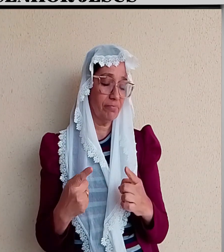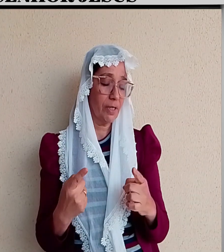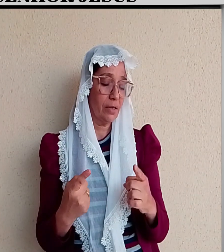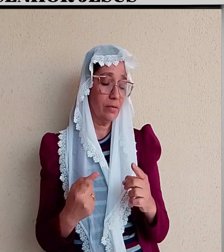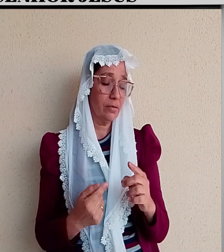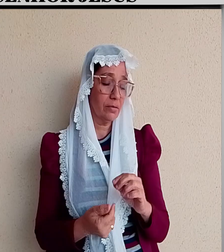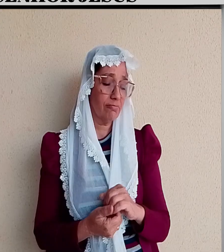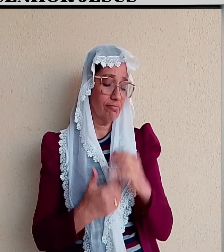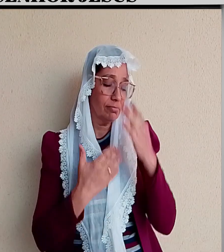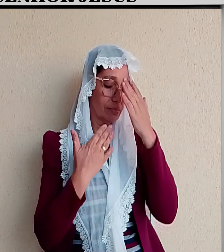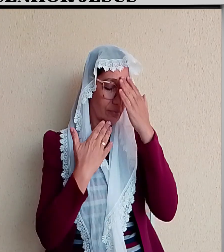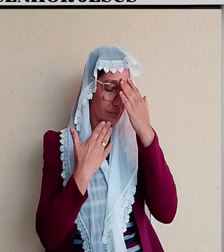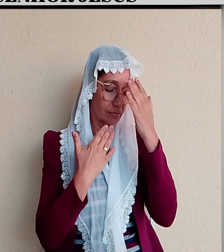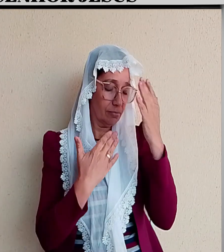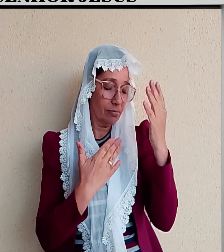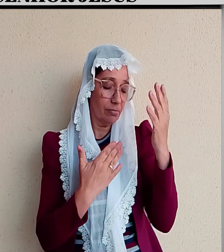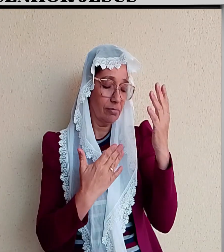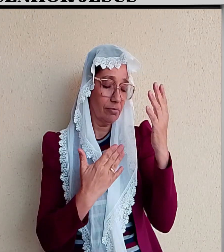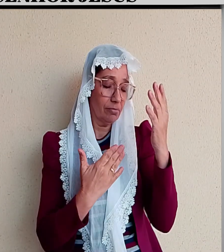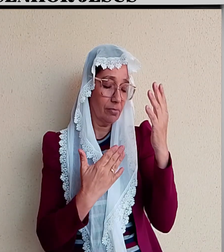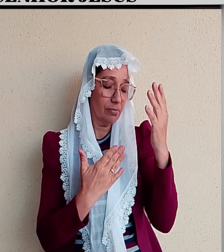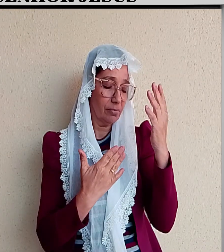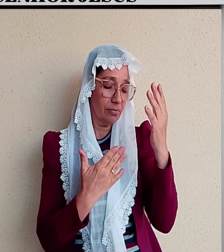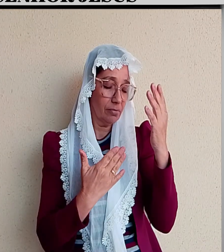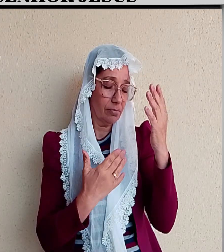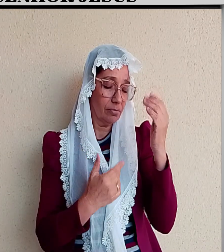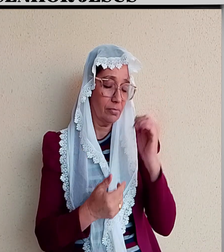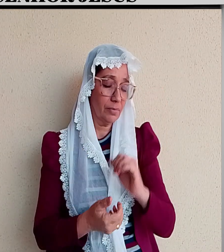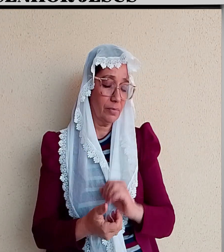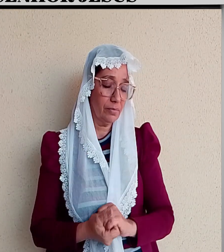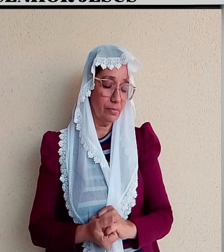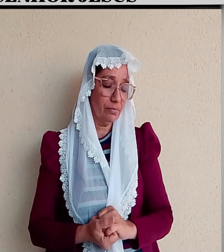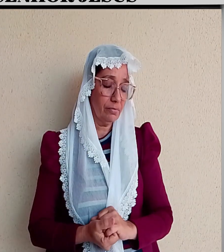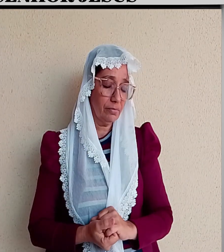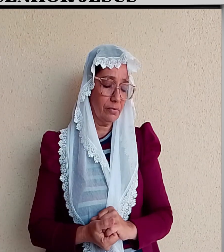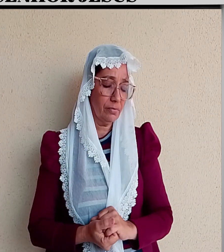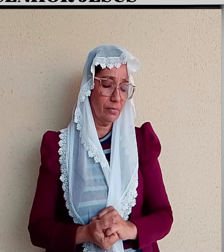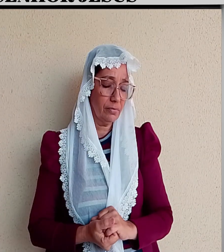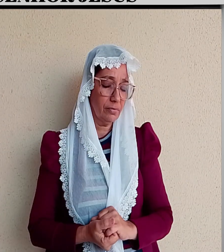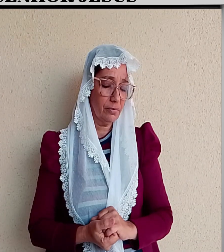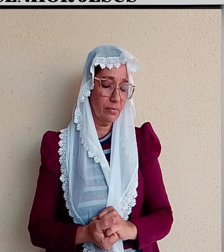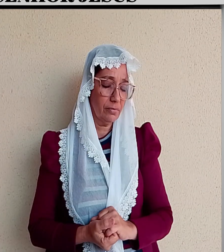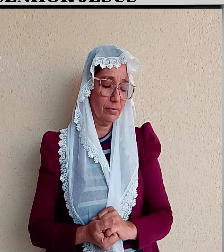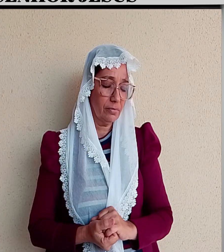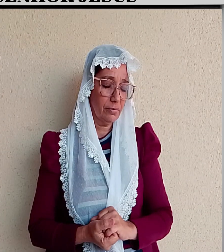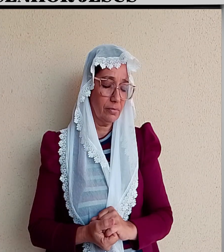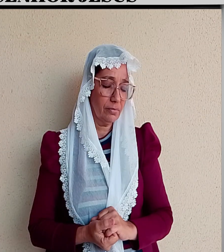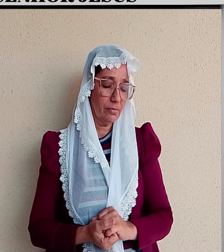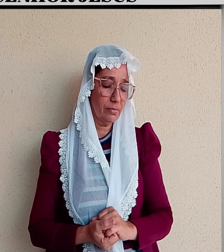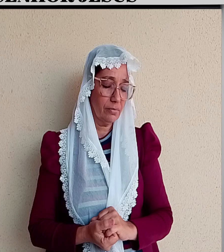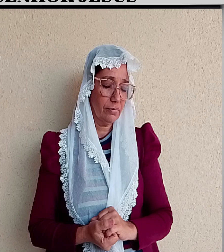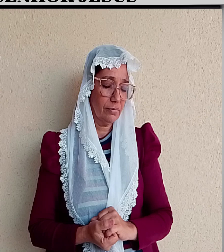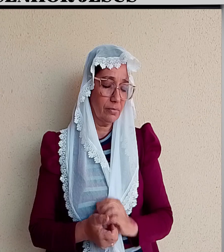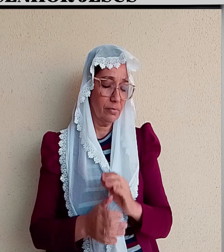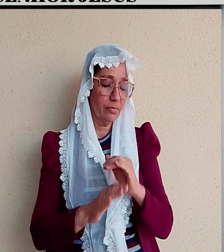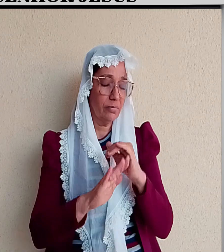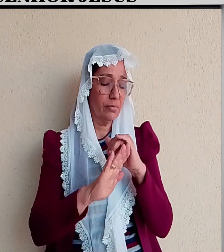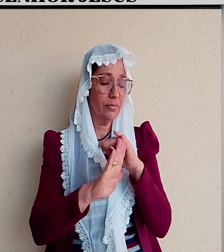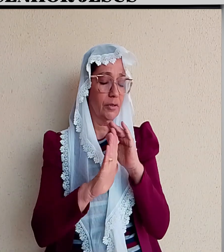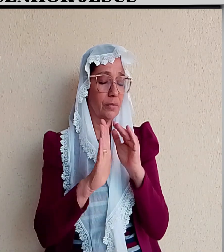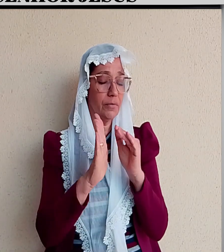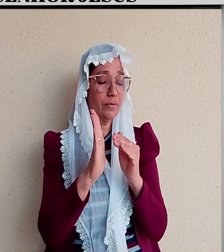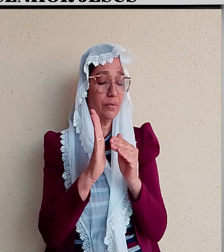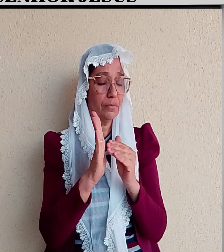Filho. Aleluia, nas alturas. Senhor, Criador de misericórdia, toma em Tuas mãos, Senhor, esse culto, Pai, que foi aberto em Teu